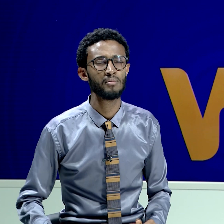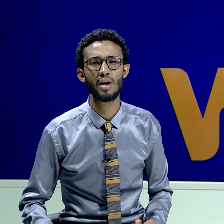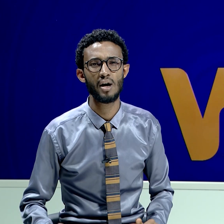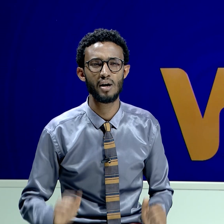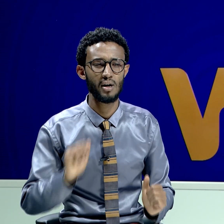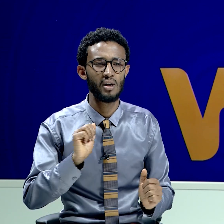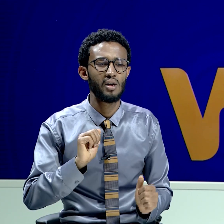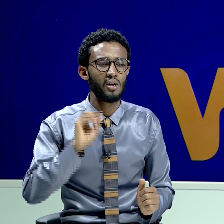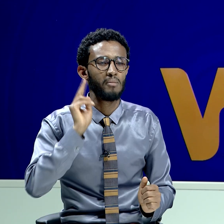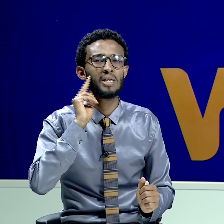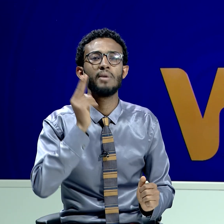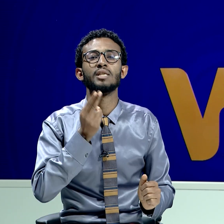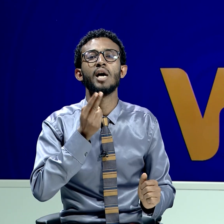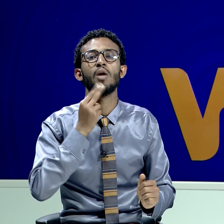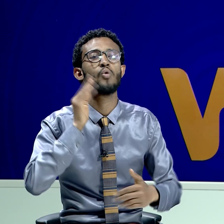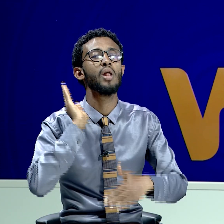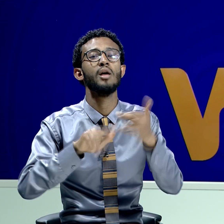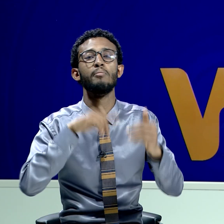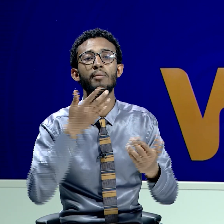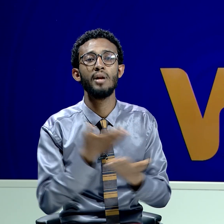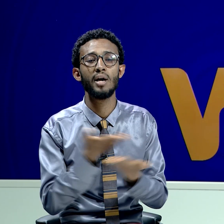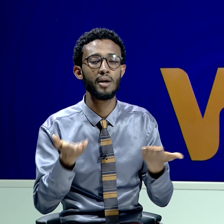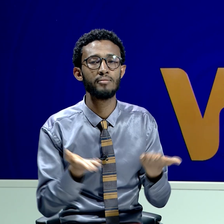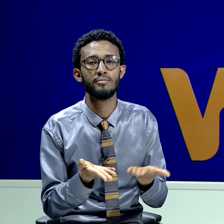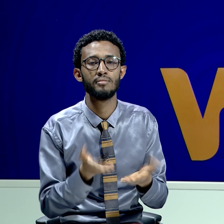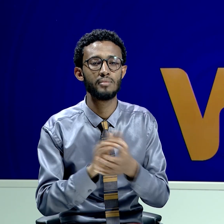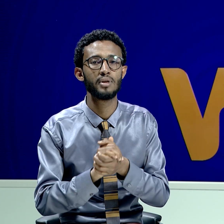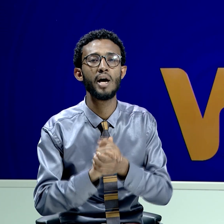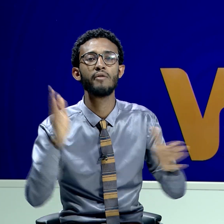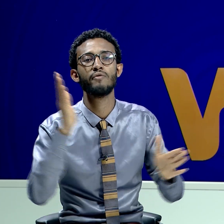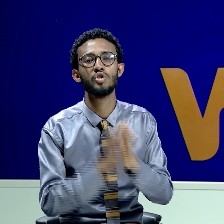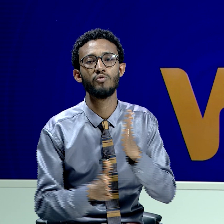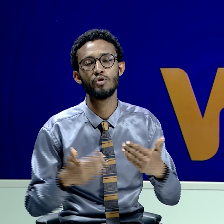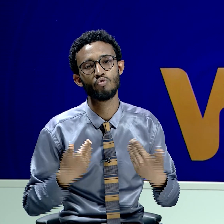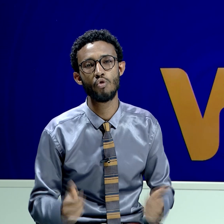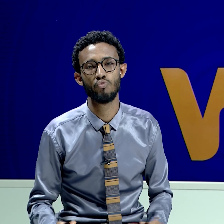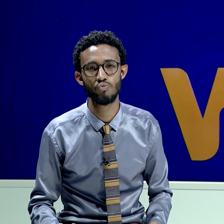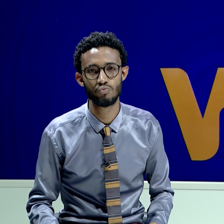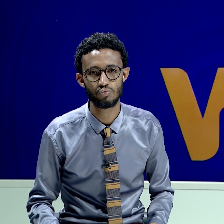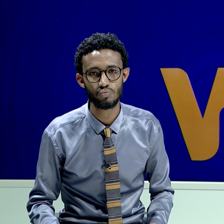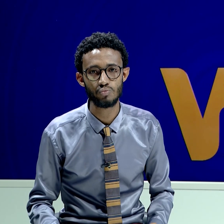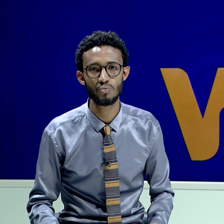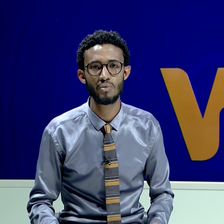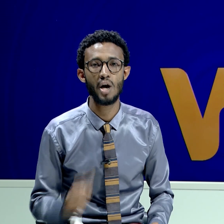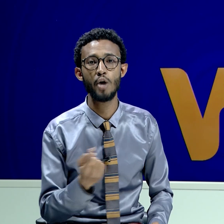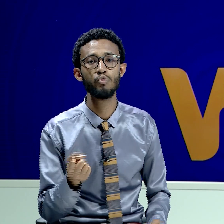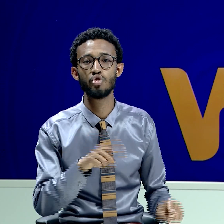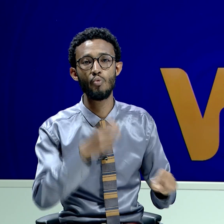በቃ መስማሳ ነው ተወለደ በሚነገር ተዳር ፍጭም ፈጭም ወሉ እንደዱቹ ደም